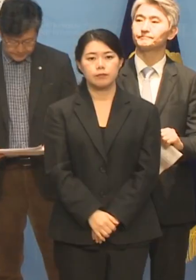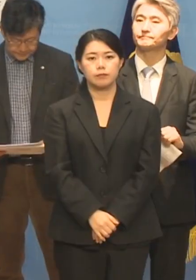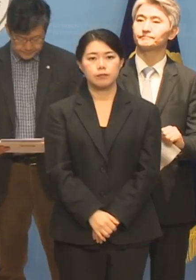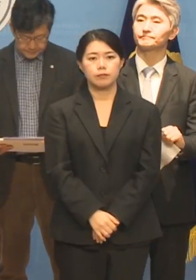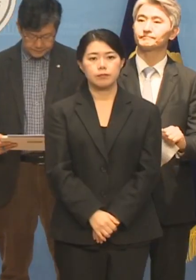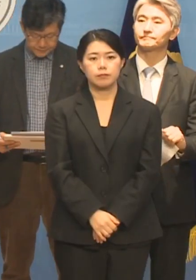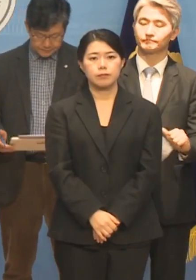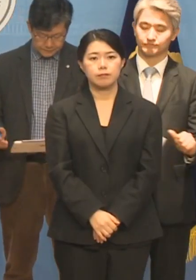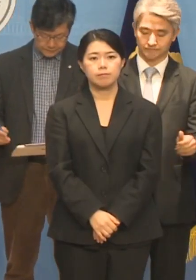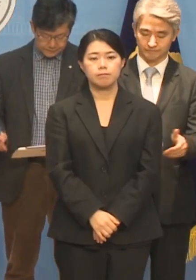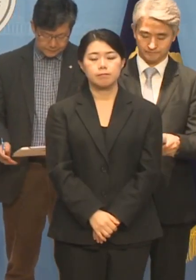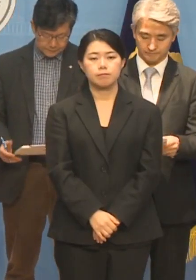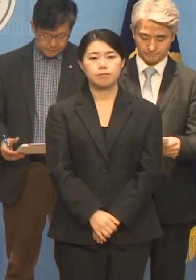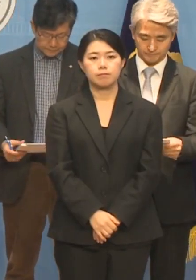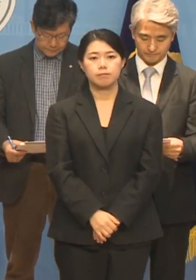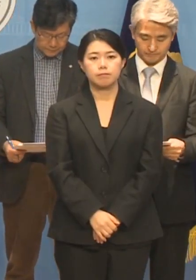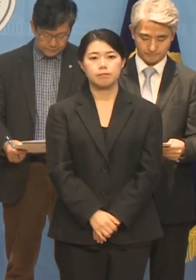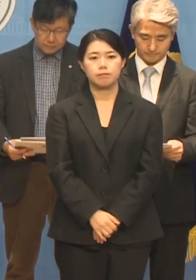네, 오기영 의원입니다.